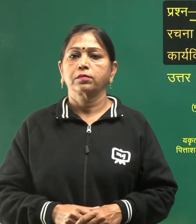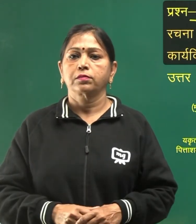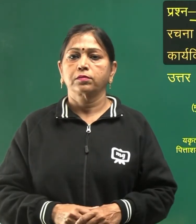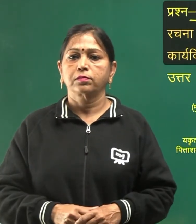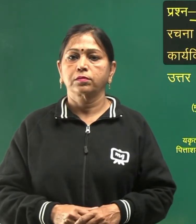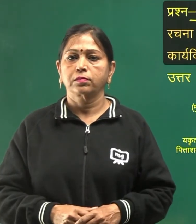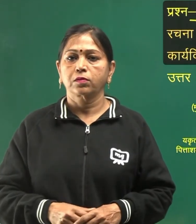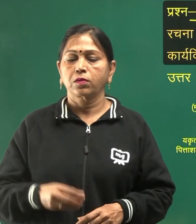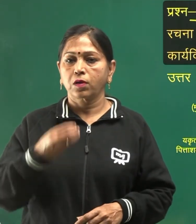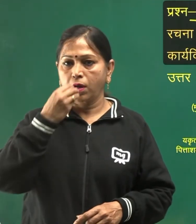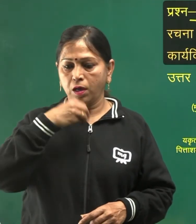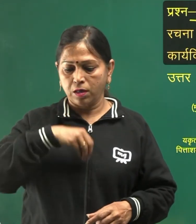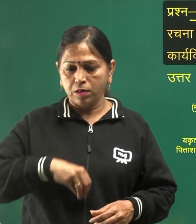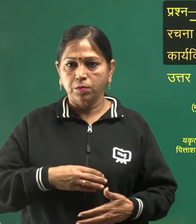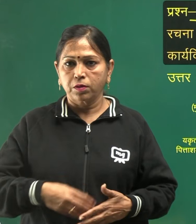पाचन तंत्र का